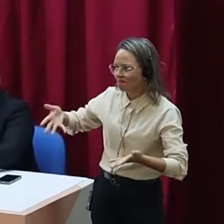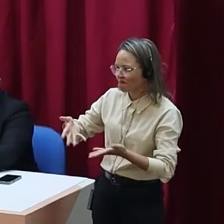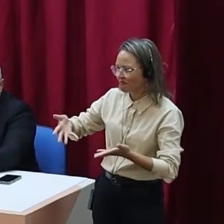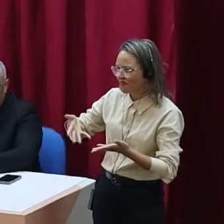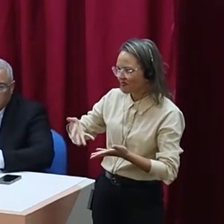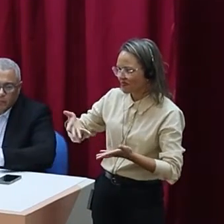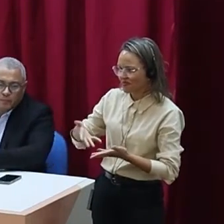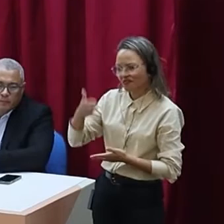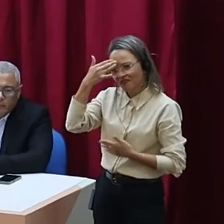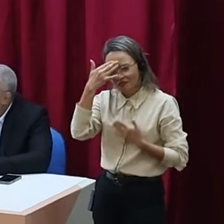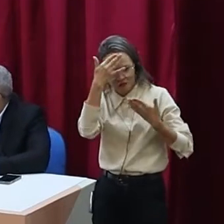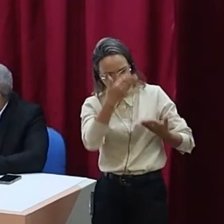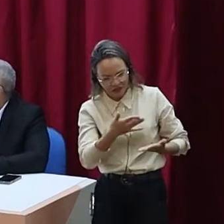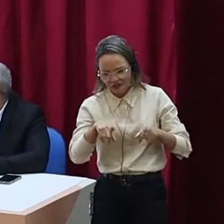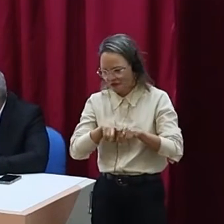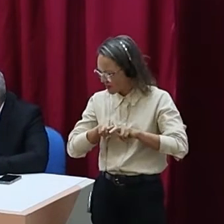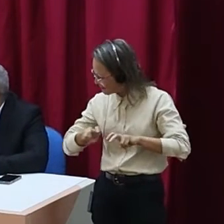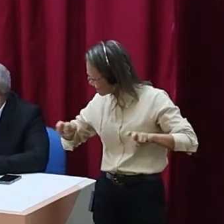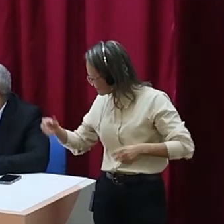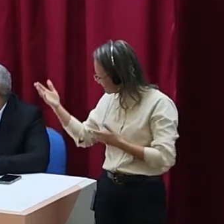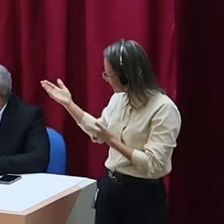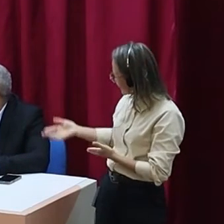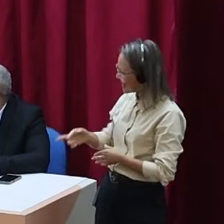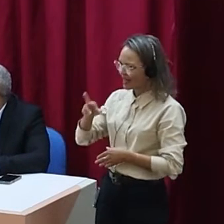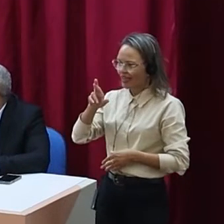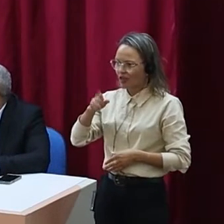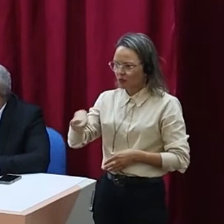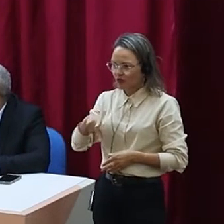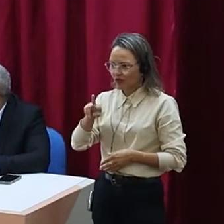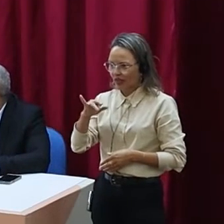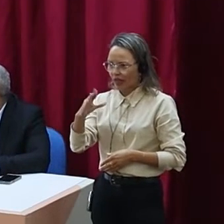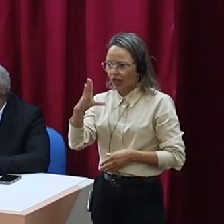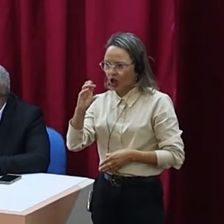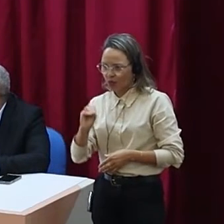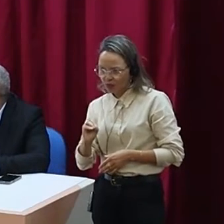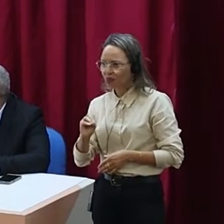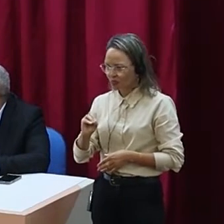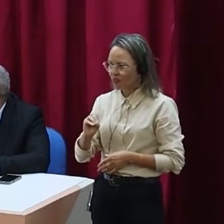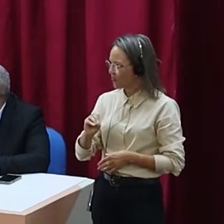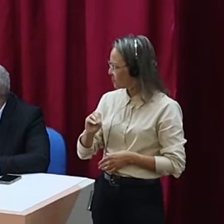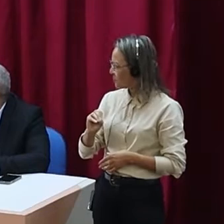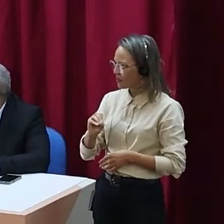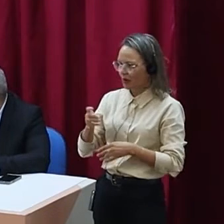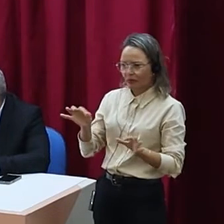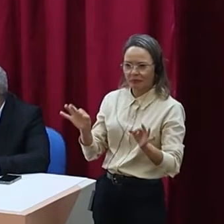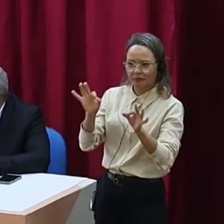los compañeros, el profesor Ricardo. Terminé un doctorado en Barcelona,